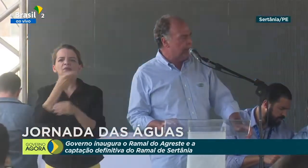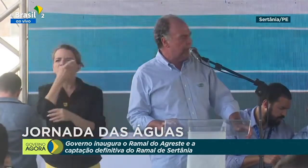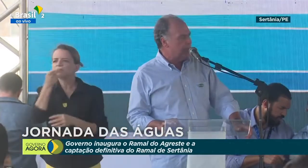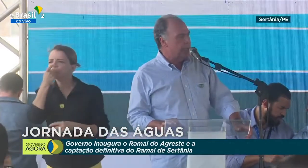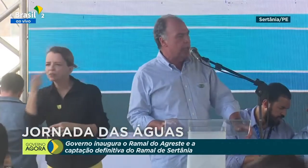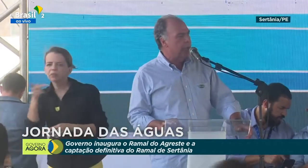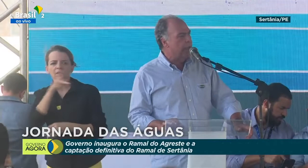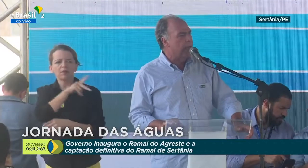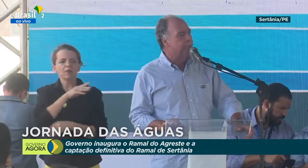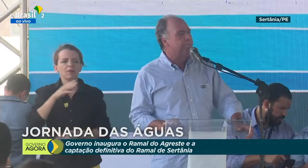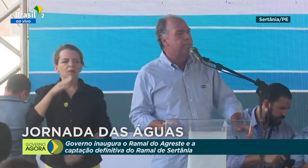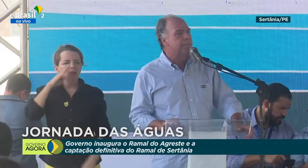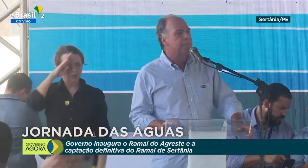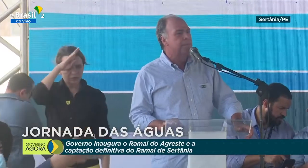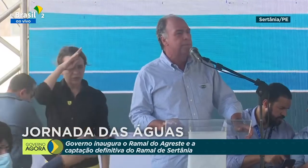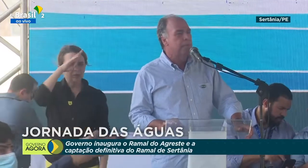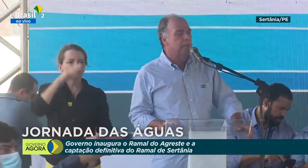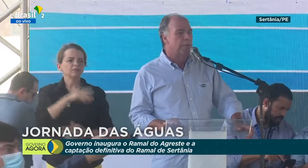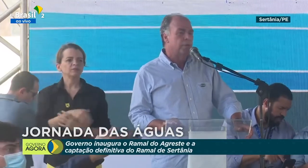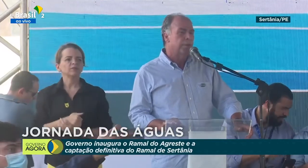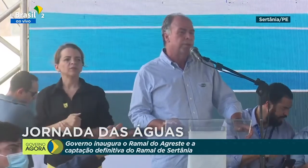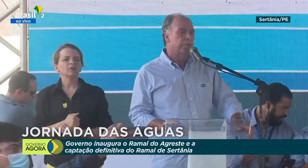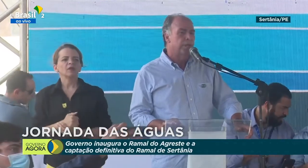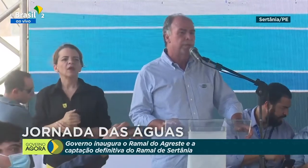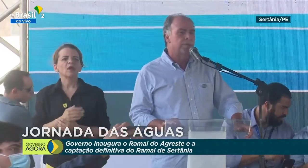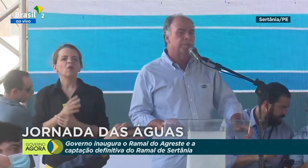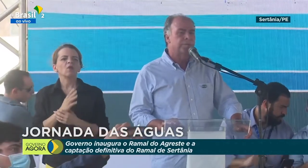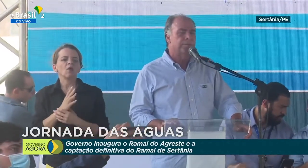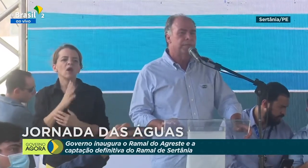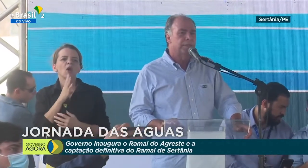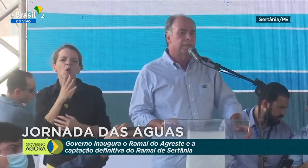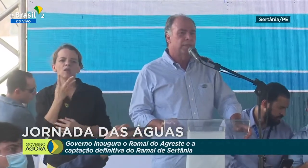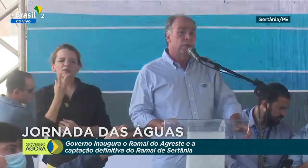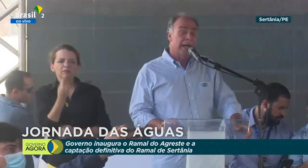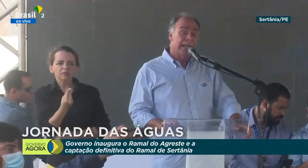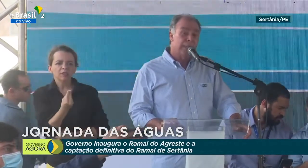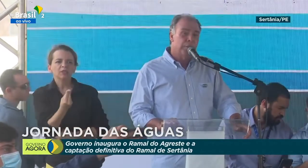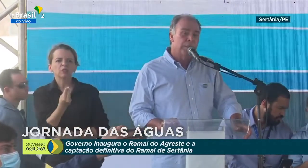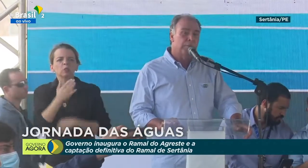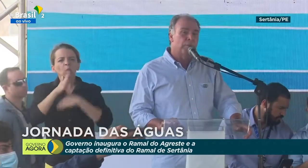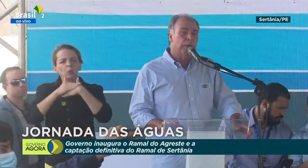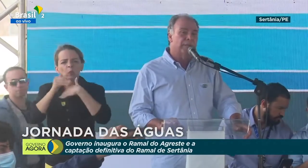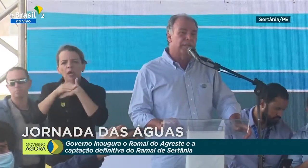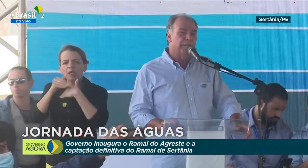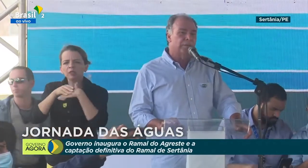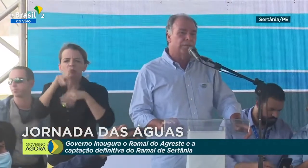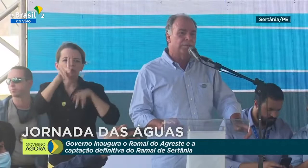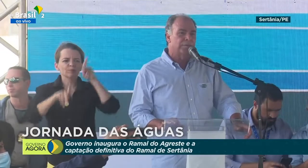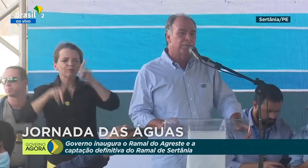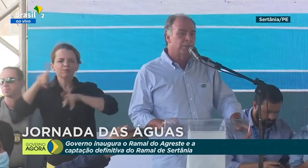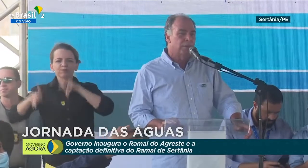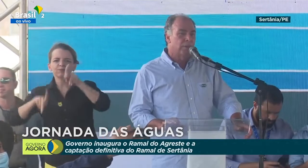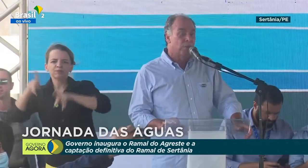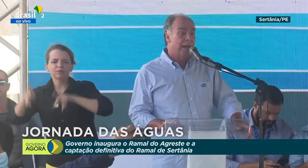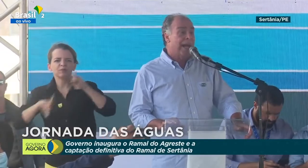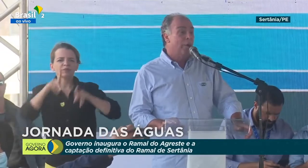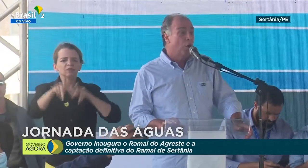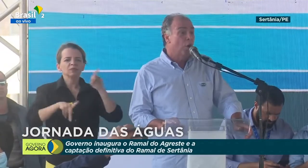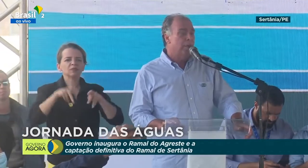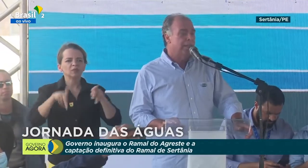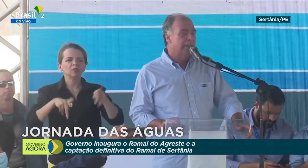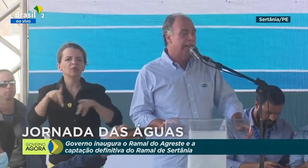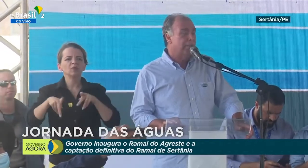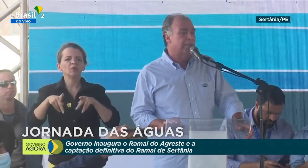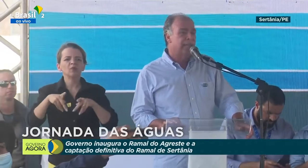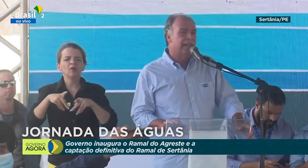visitas, presidente Bolsonaro, é o reconhecimento, o carinho da população, o